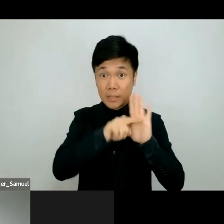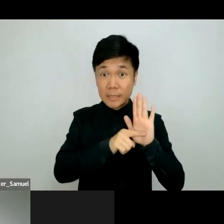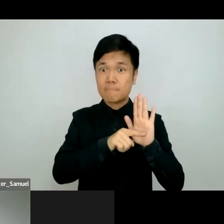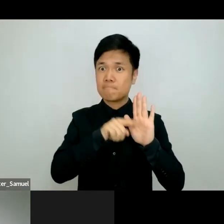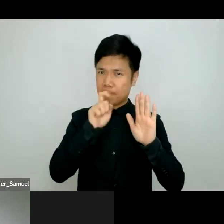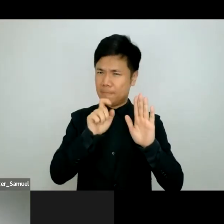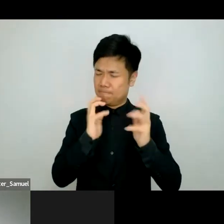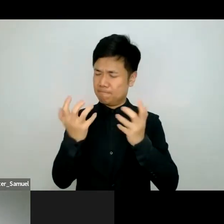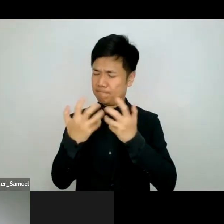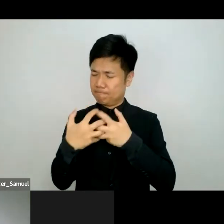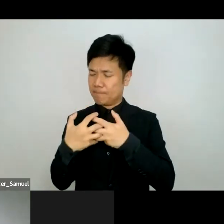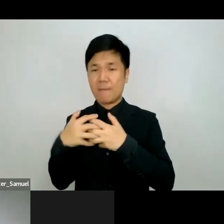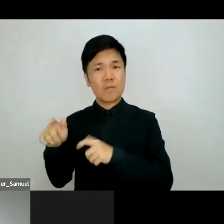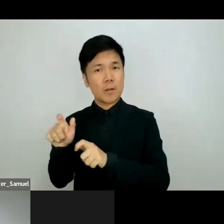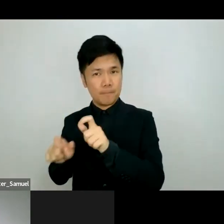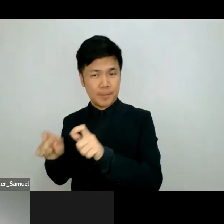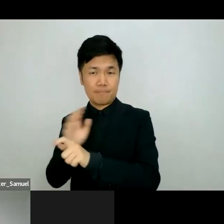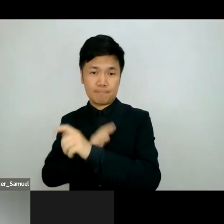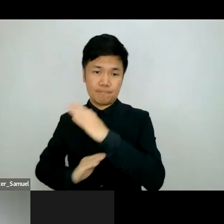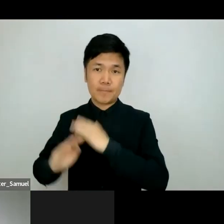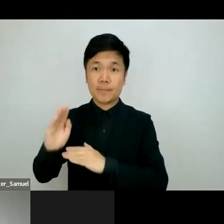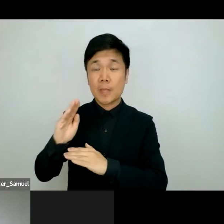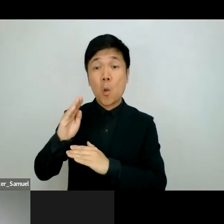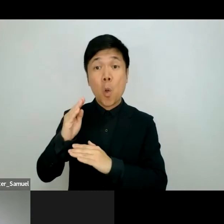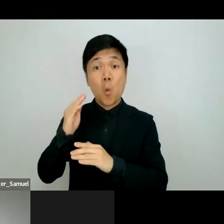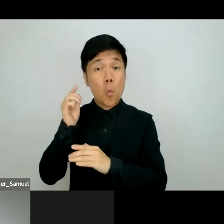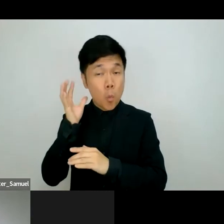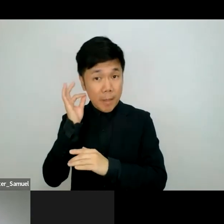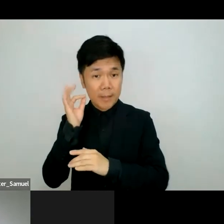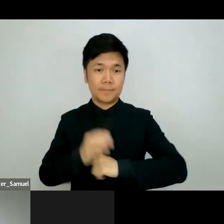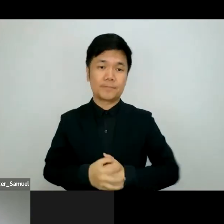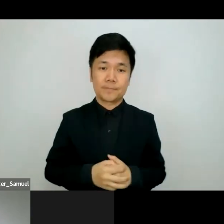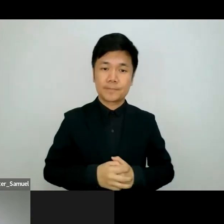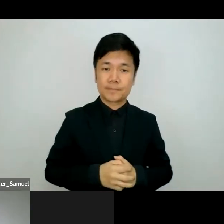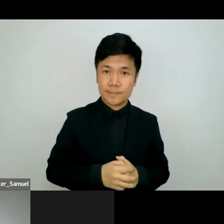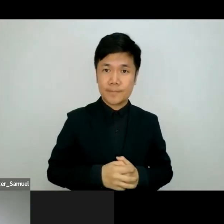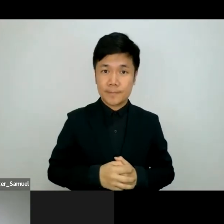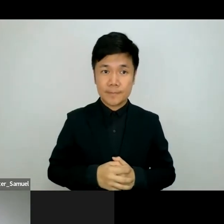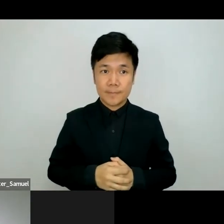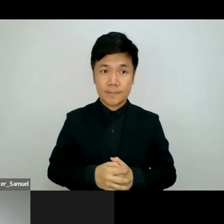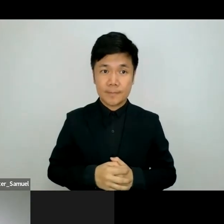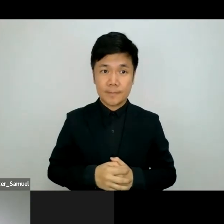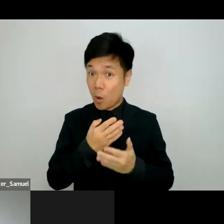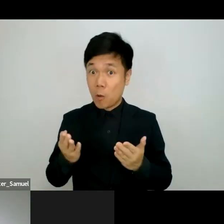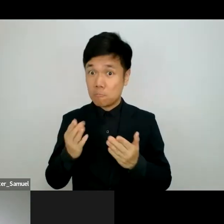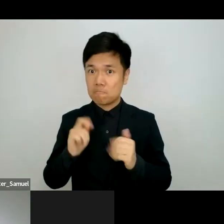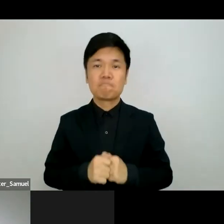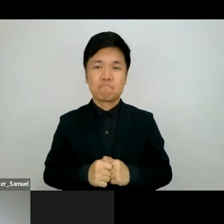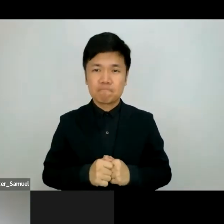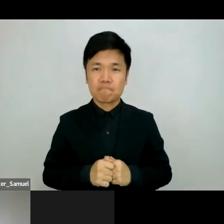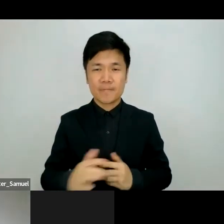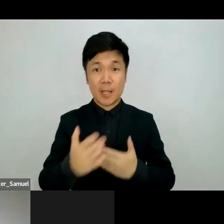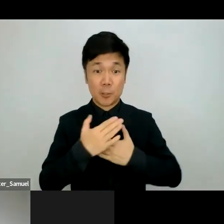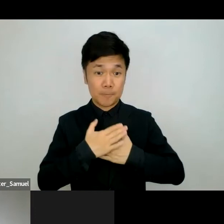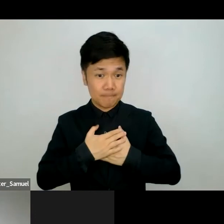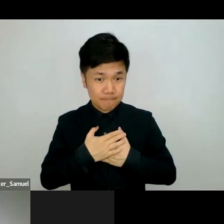dans les documents et les droits collectifs donc de ces femmes doivent être